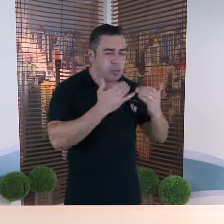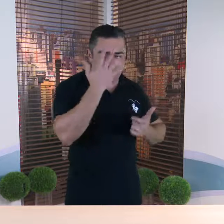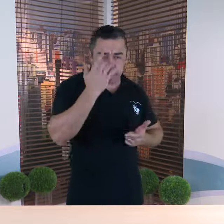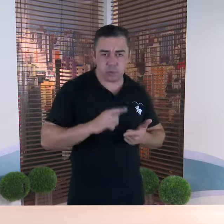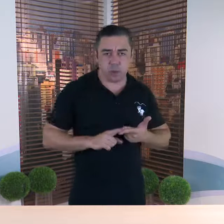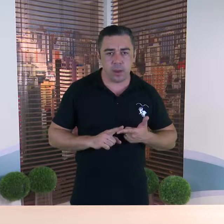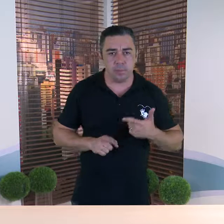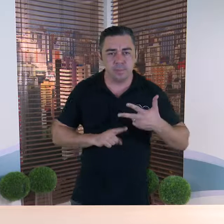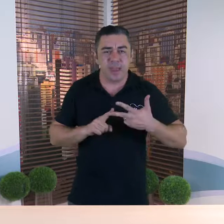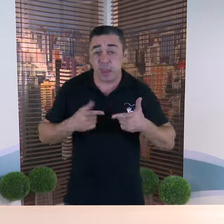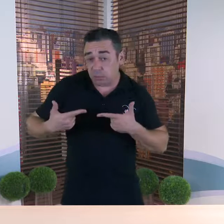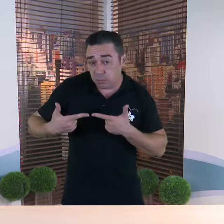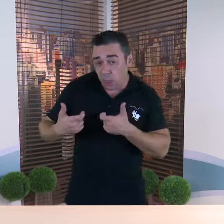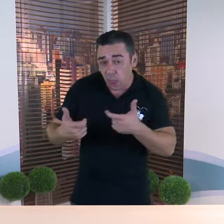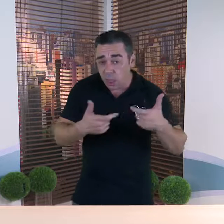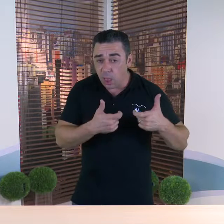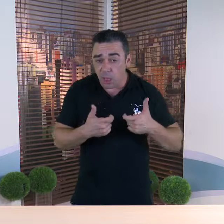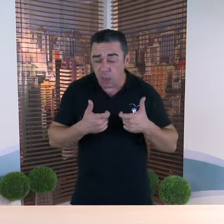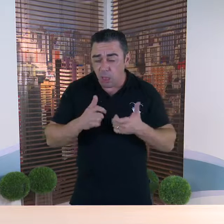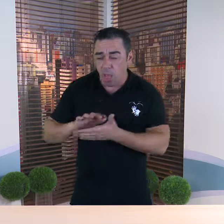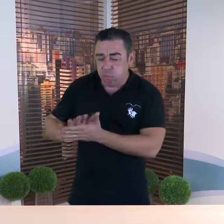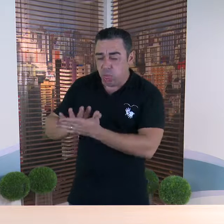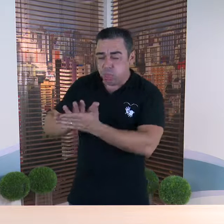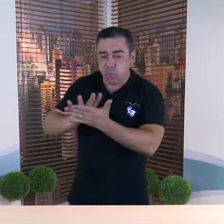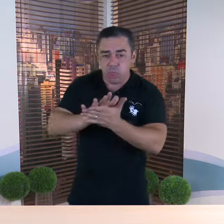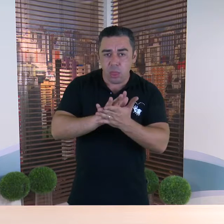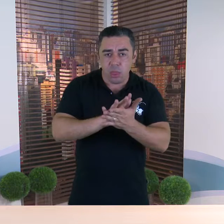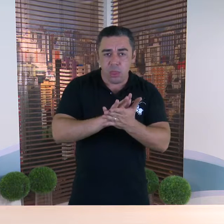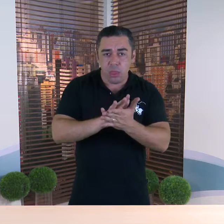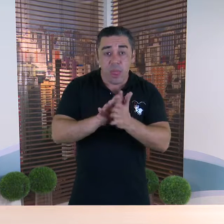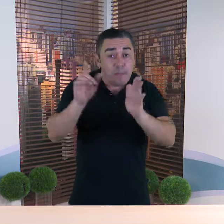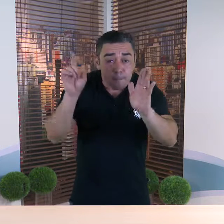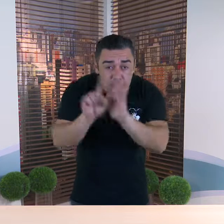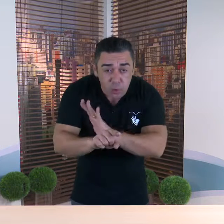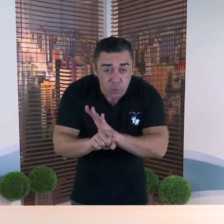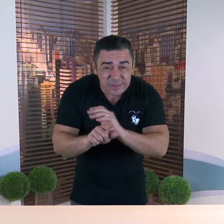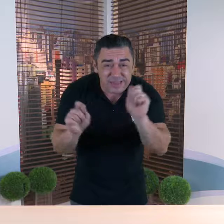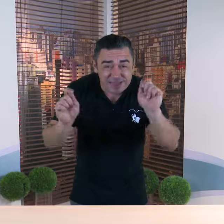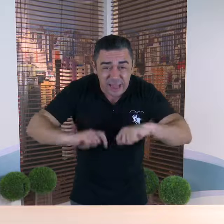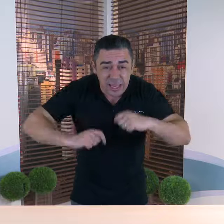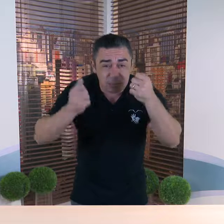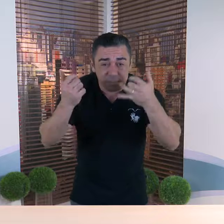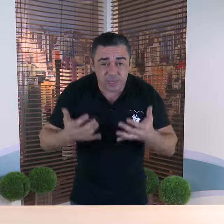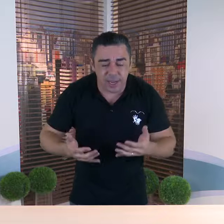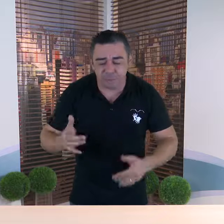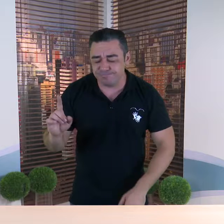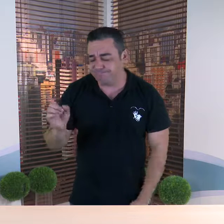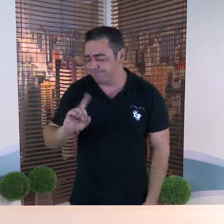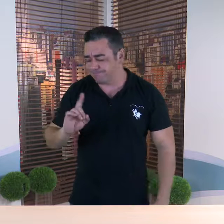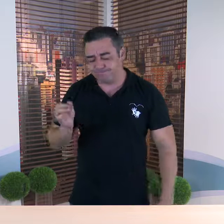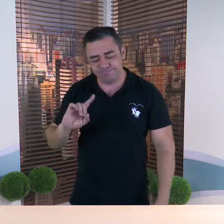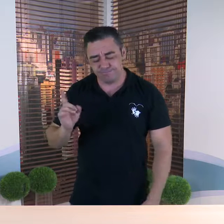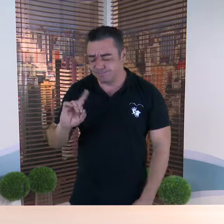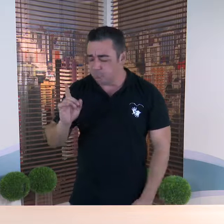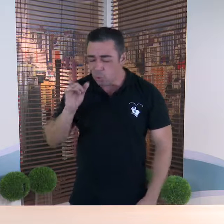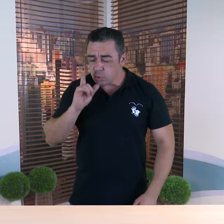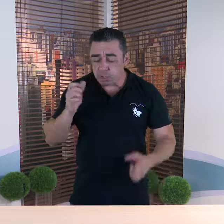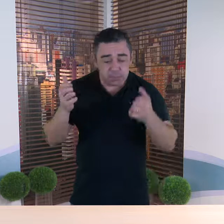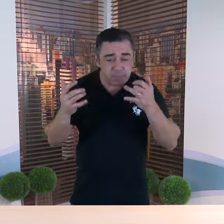já mataram milhões de pessoas? Essas são perguntas que não podem ser explicadas de forma